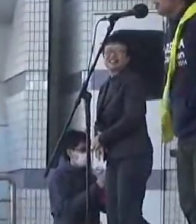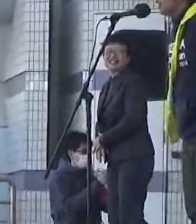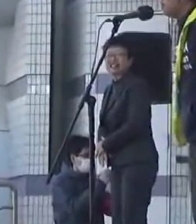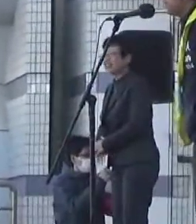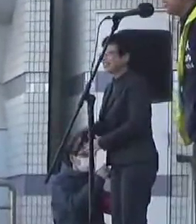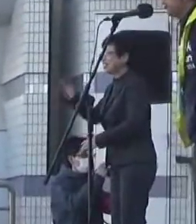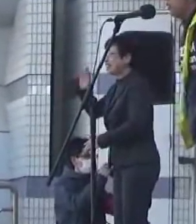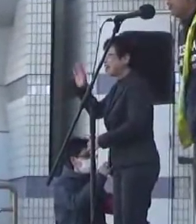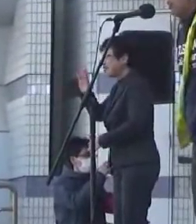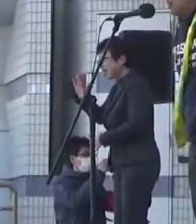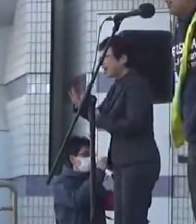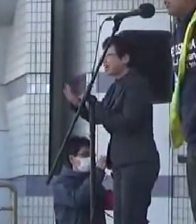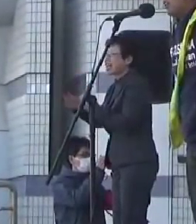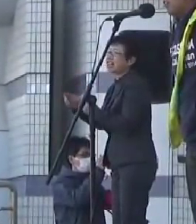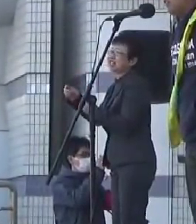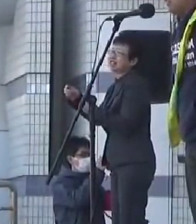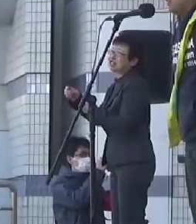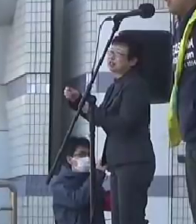さよなら原発、